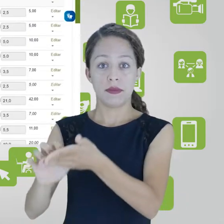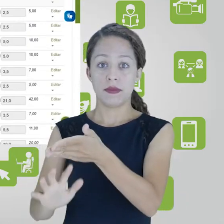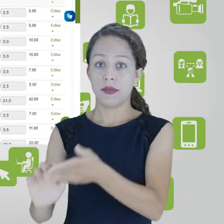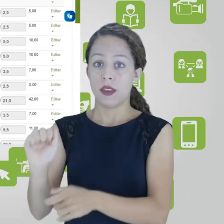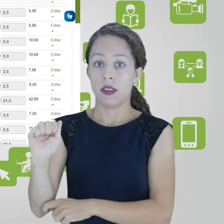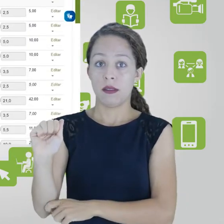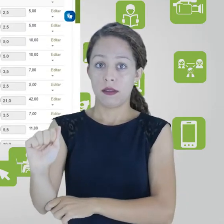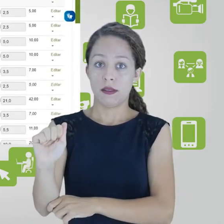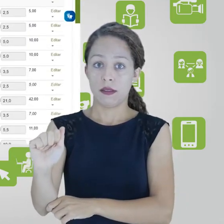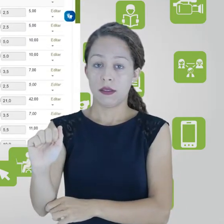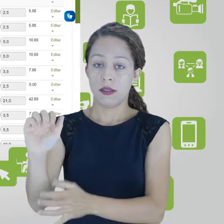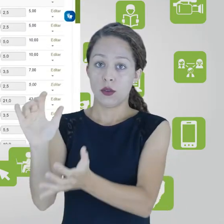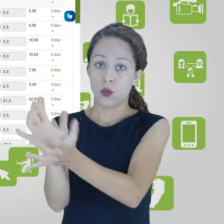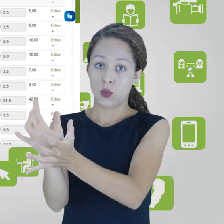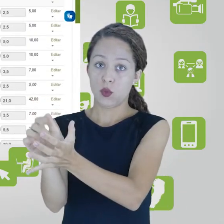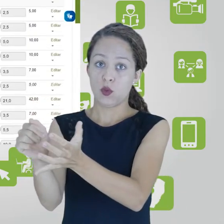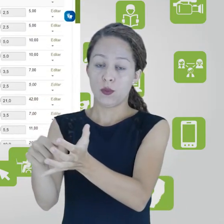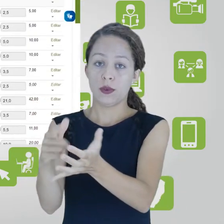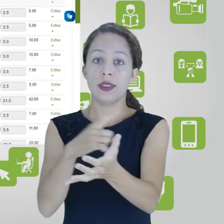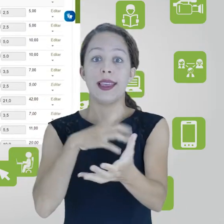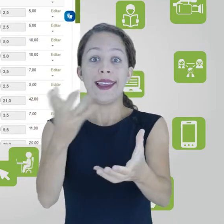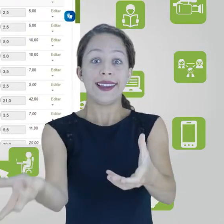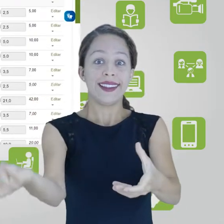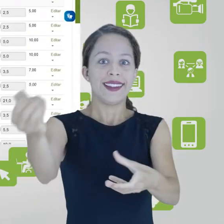categoria atividade A vai estar dentro